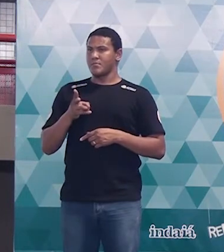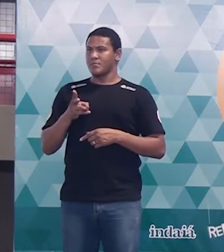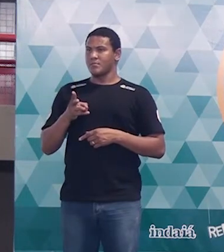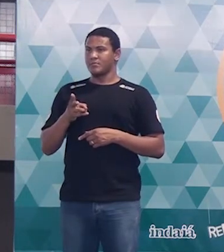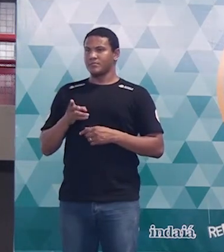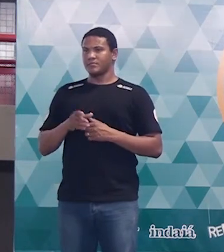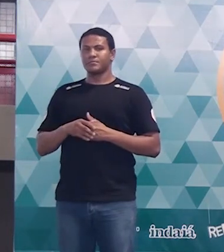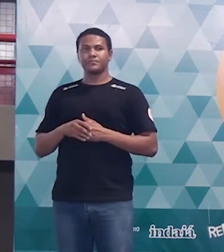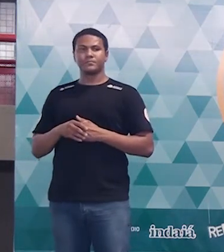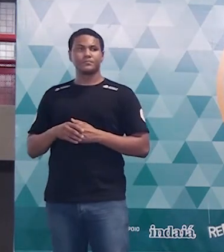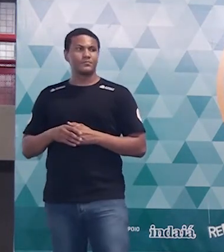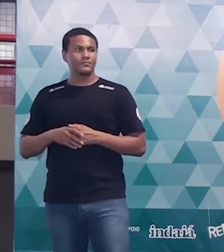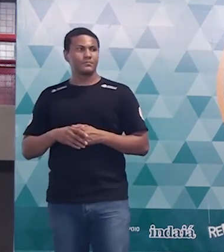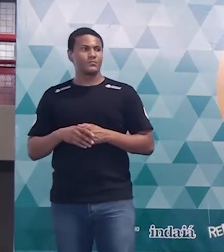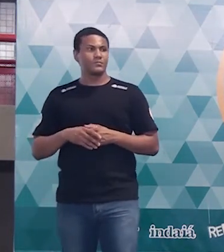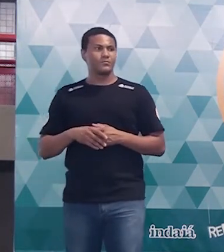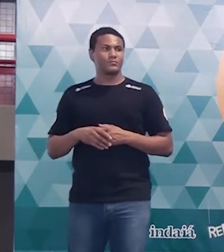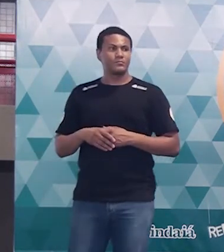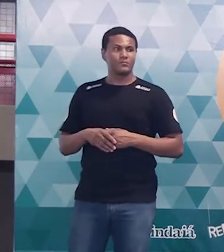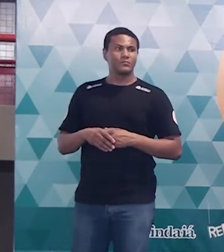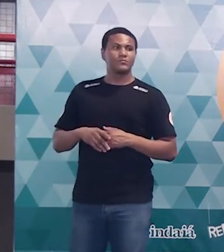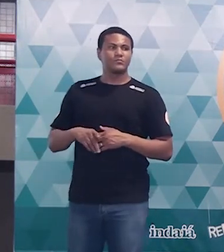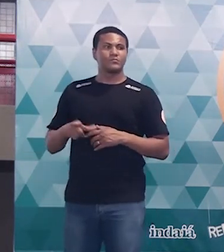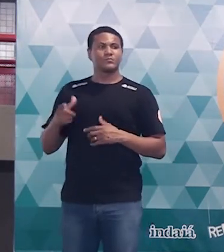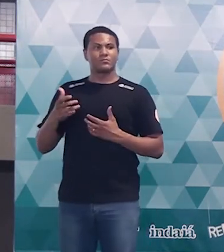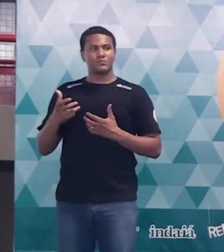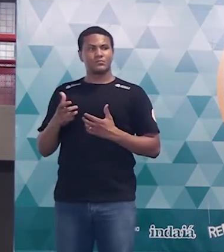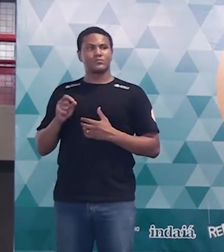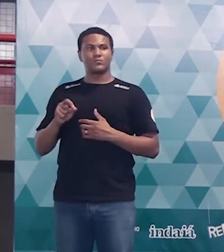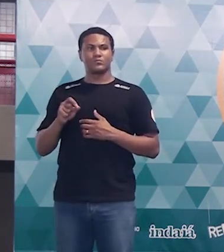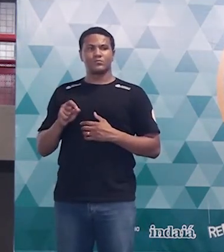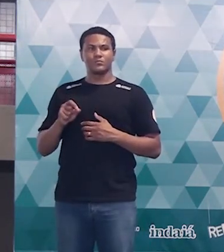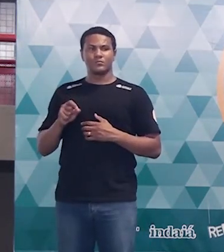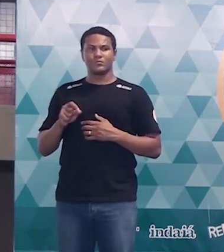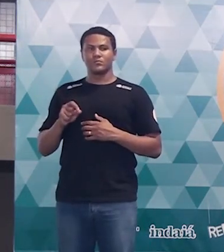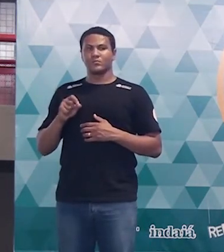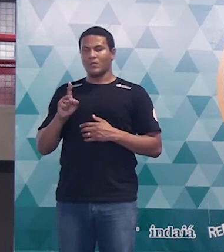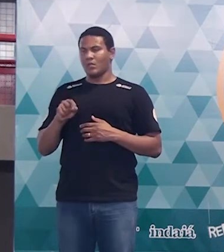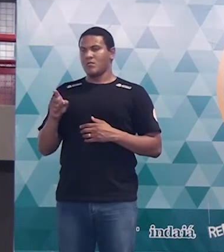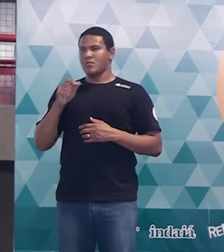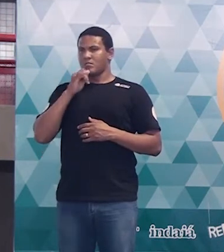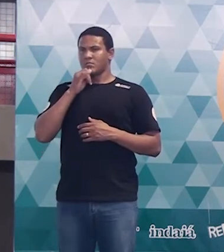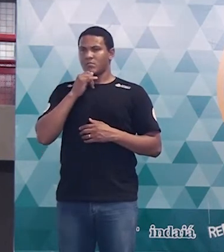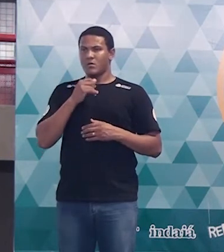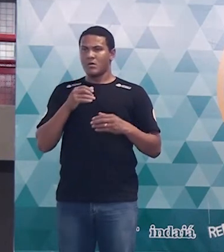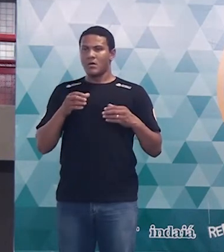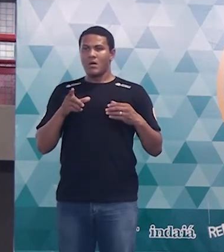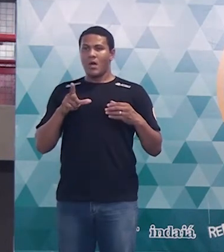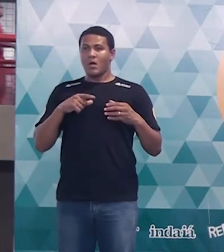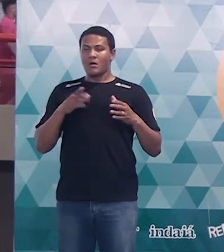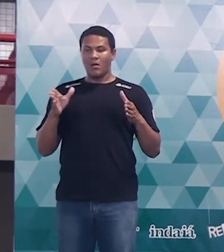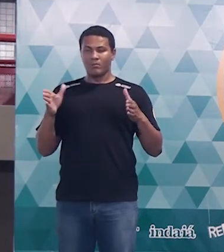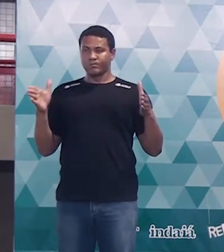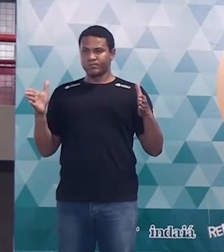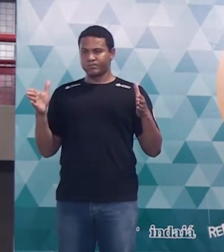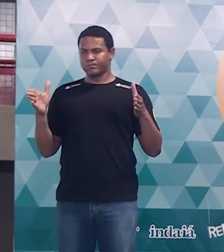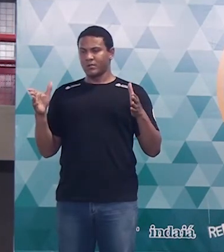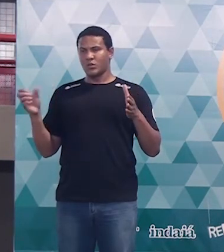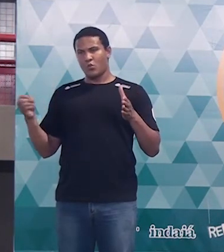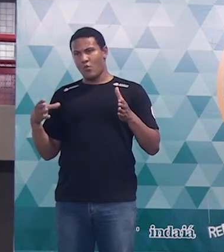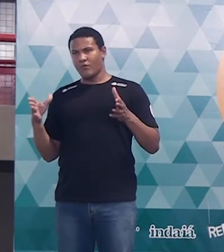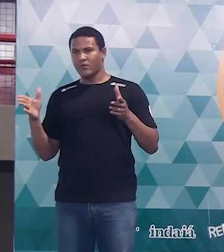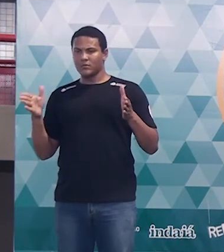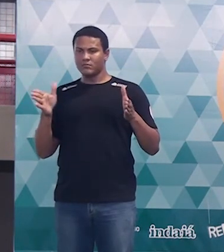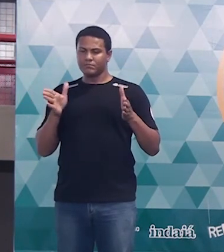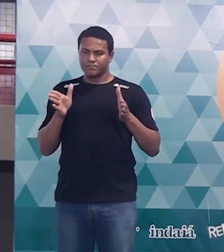Bom, ele quer saber a razão entre a largura da nova porta e a largura da porta